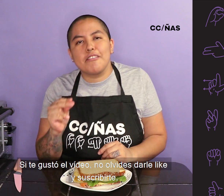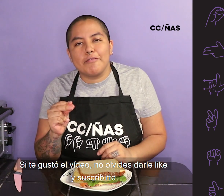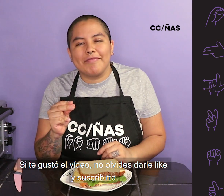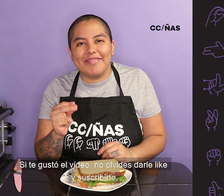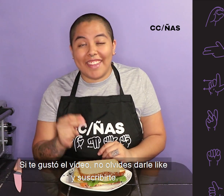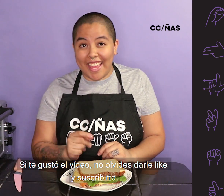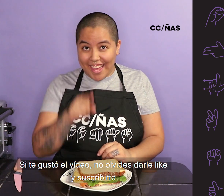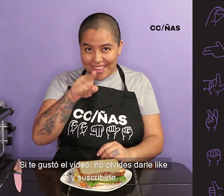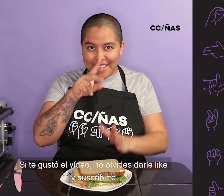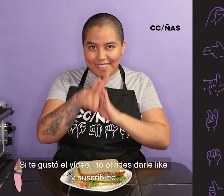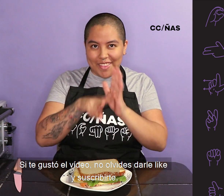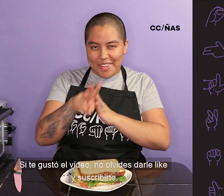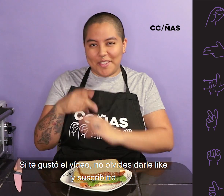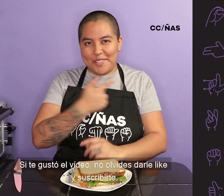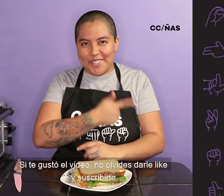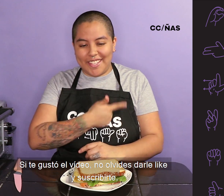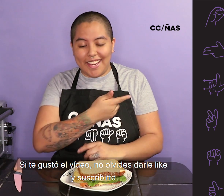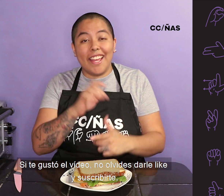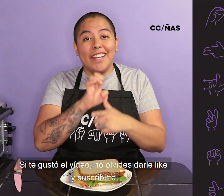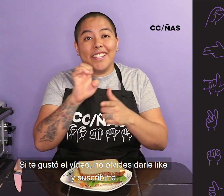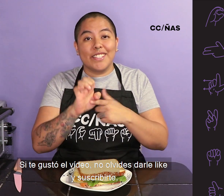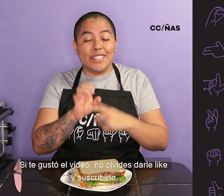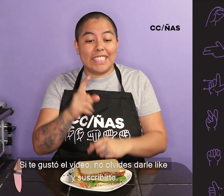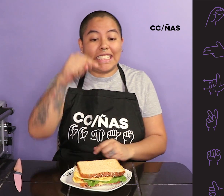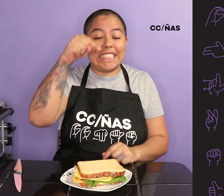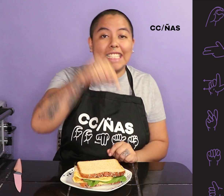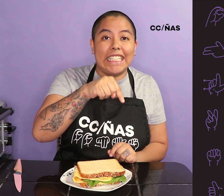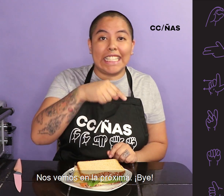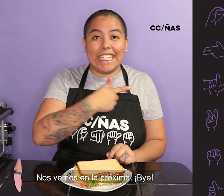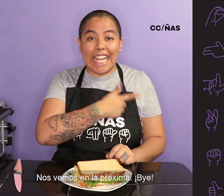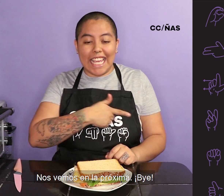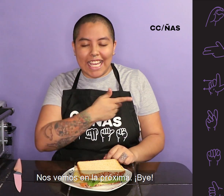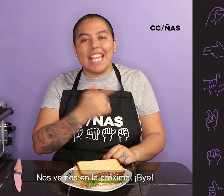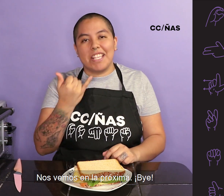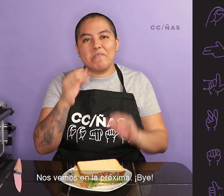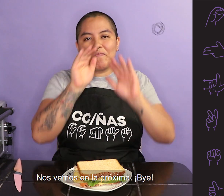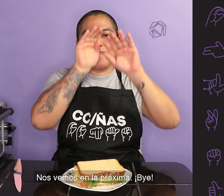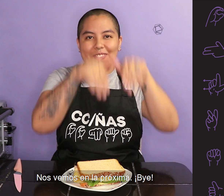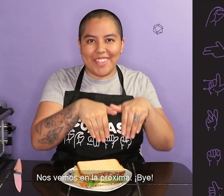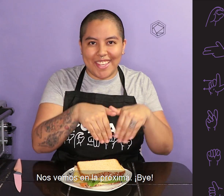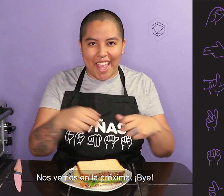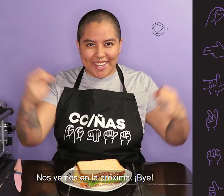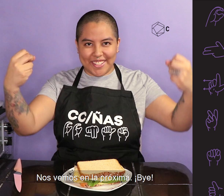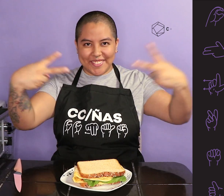gustó el video, no olvides darle like y suscribirte. Nos vemos en la próxima. Bye.